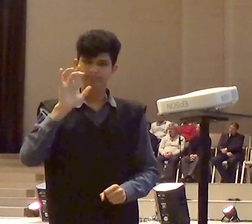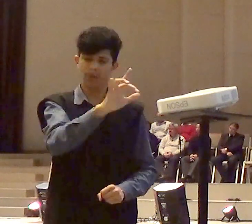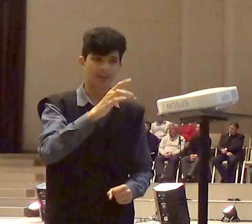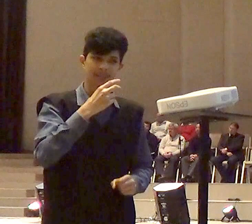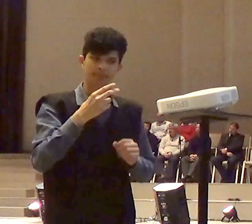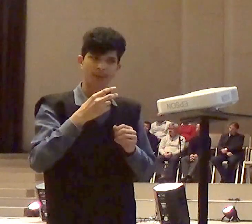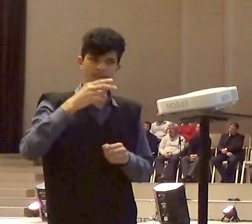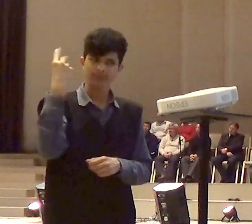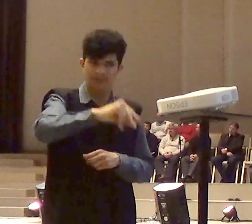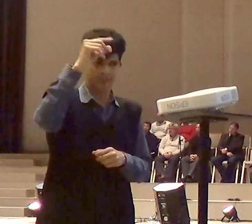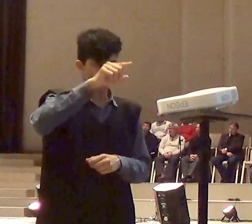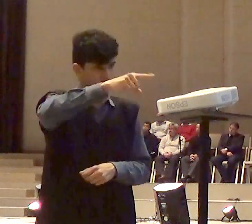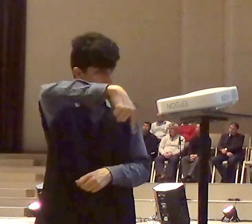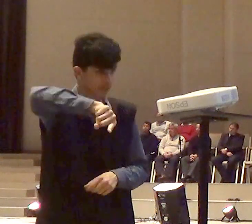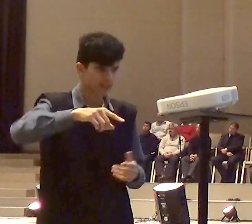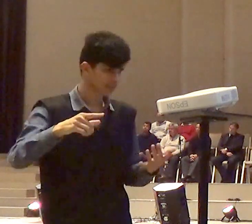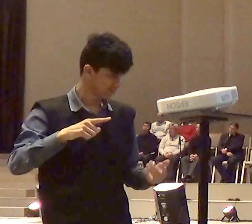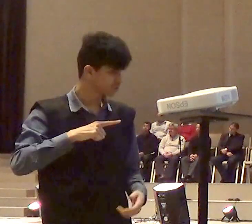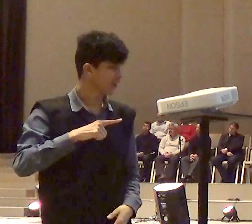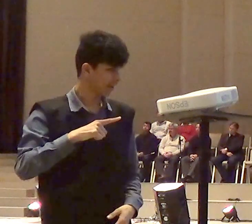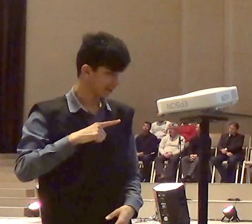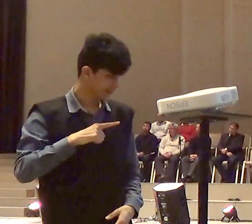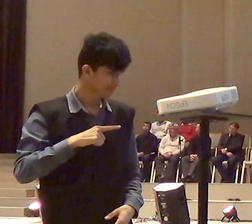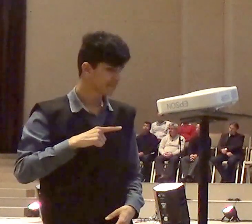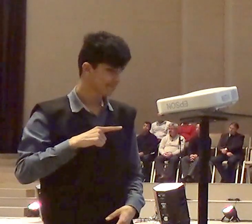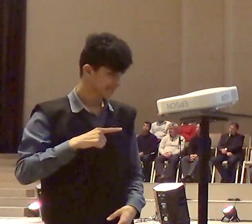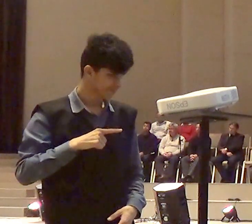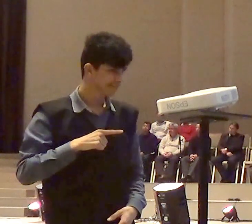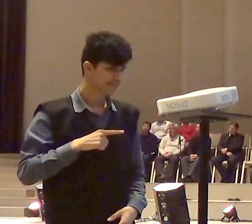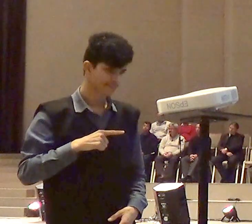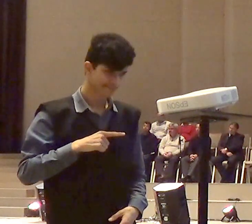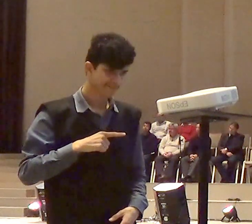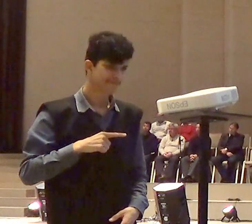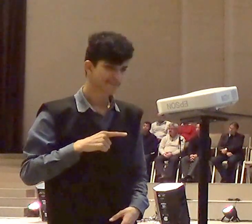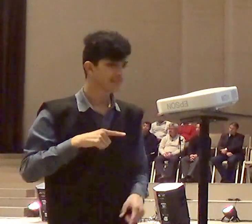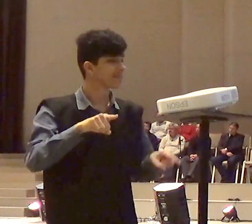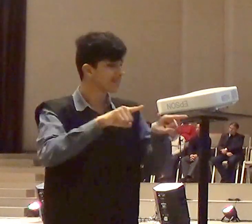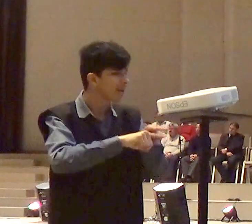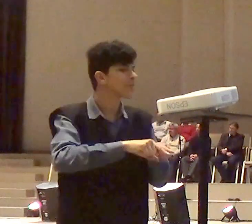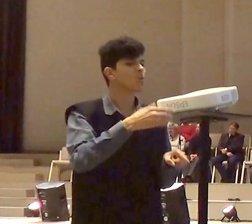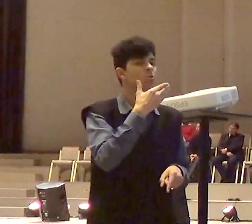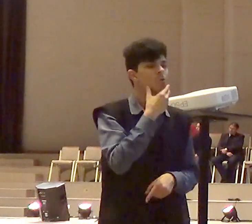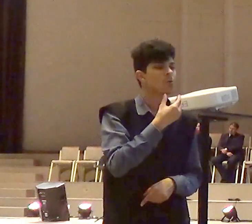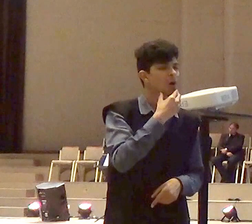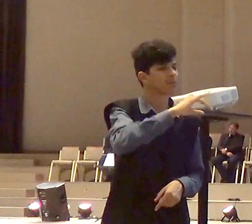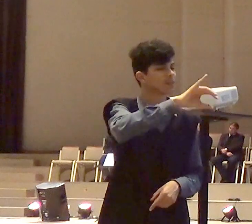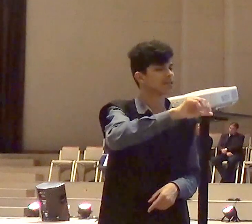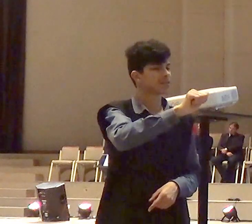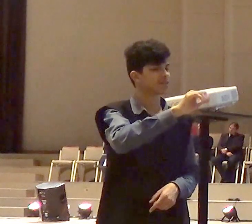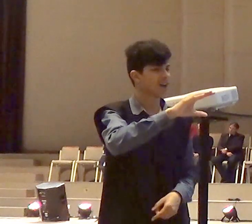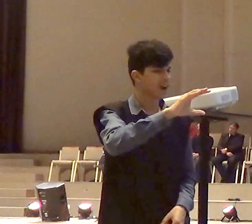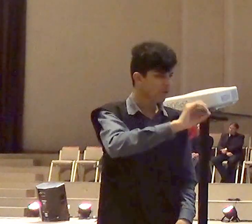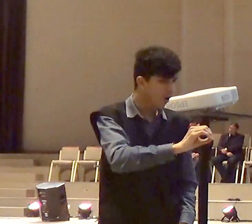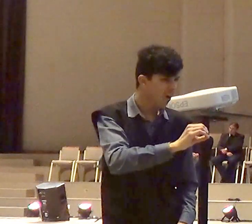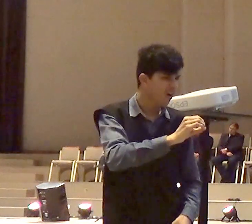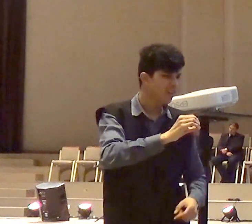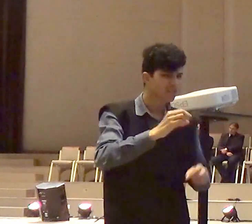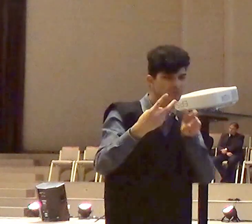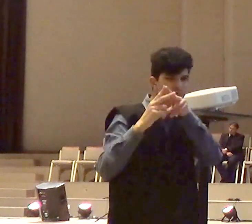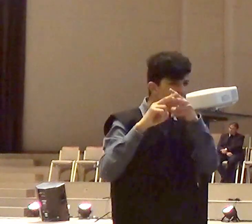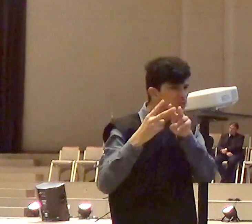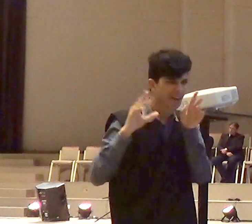e ele vai mancar para o resto da vida porque quem é que pode vencer a Deus